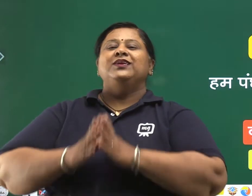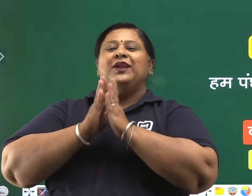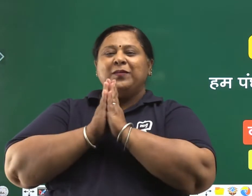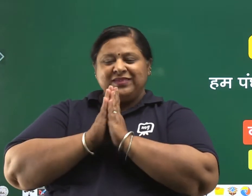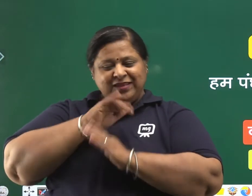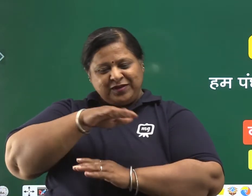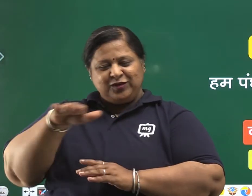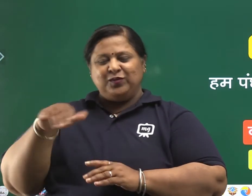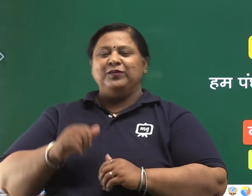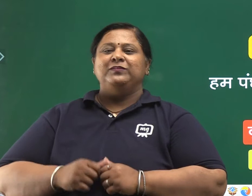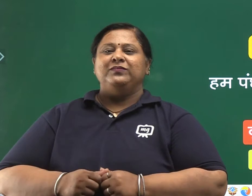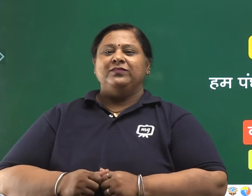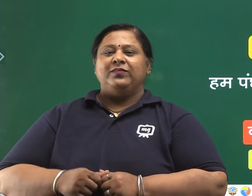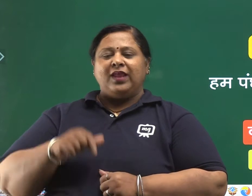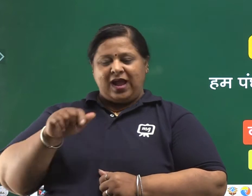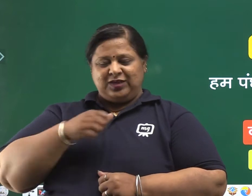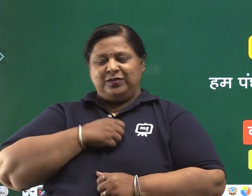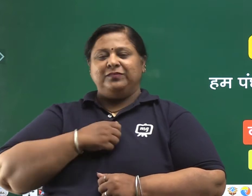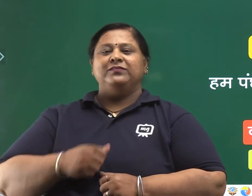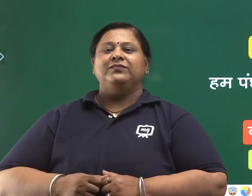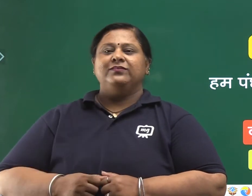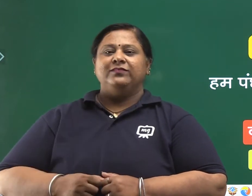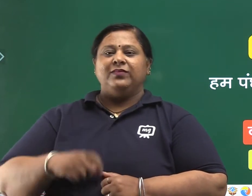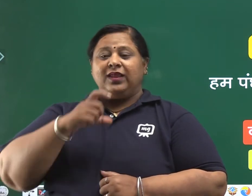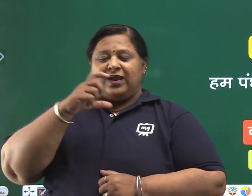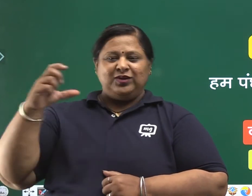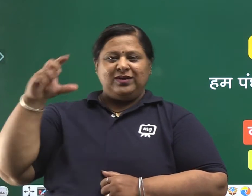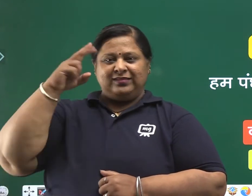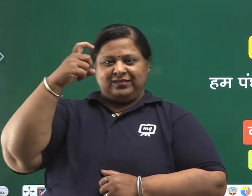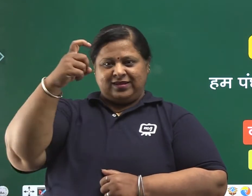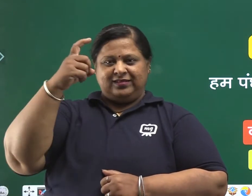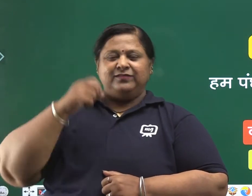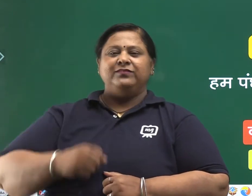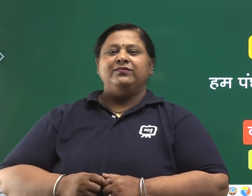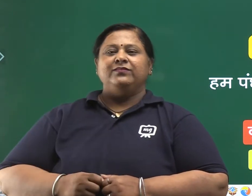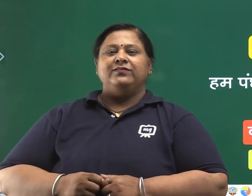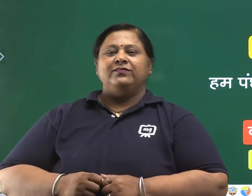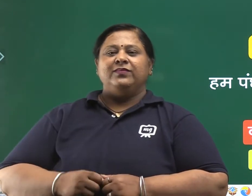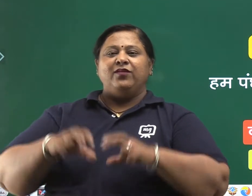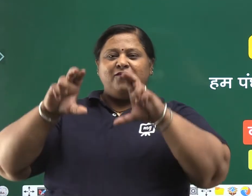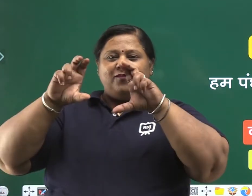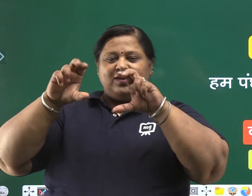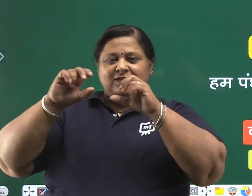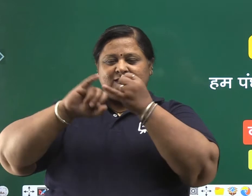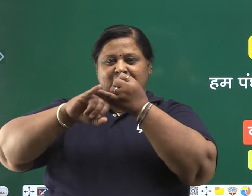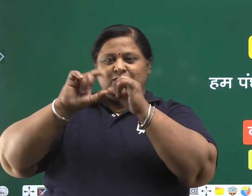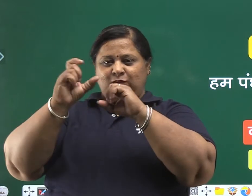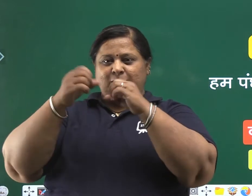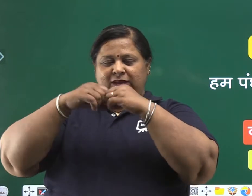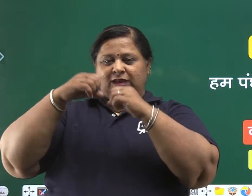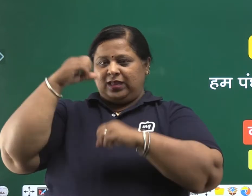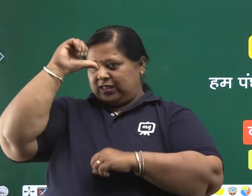नमस्ते बच्चों, आज हम कक्षा 7 विषय हिंदी